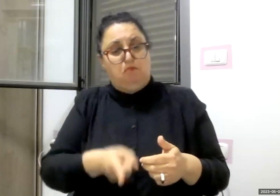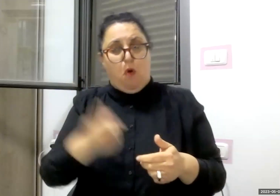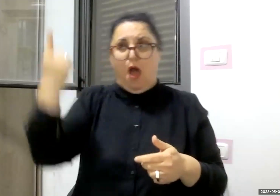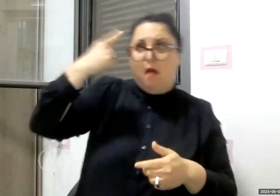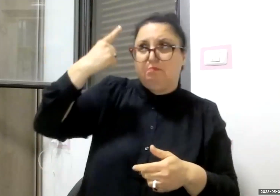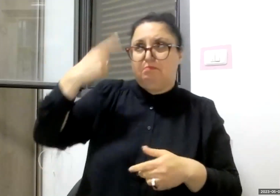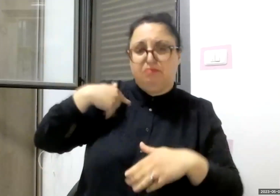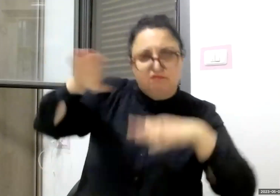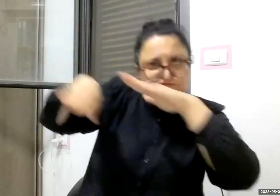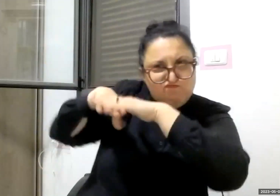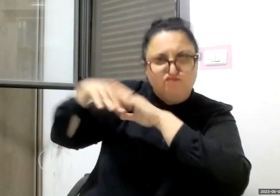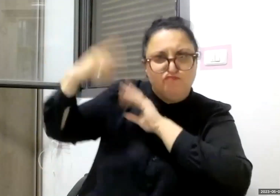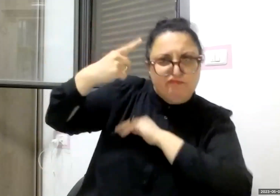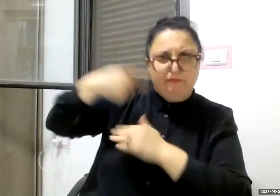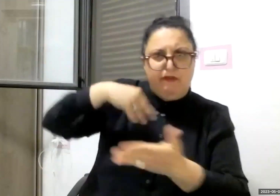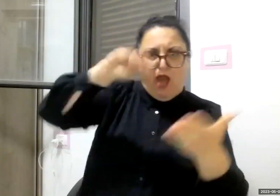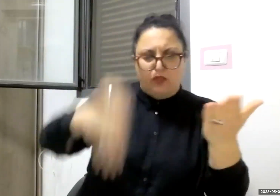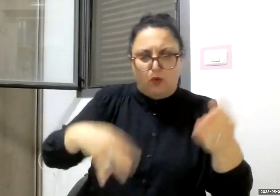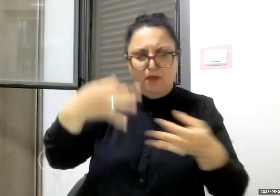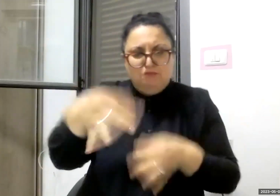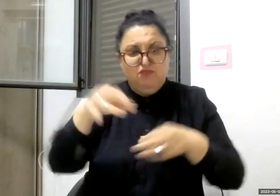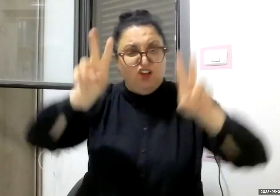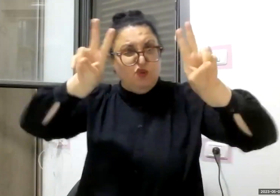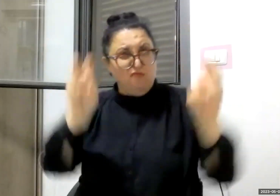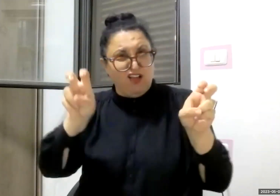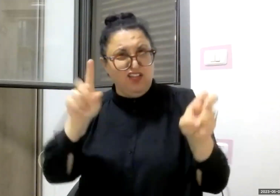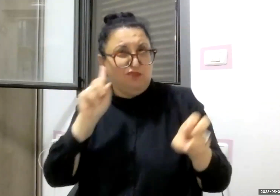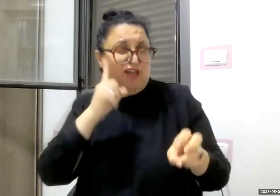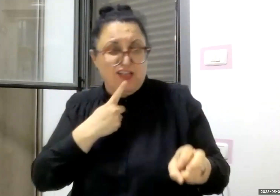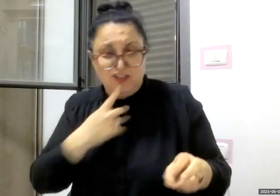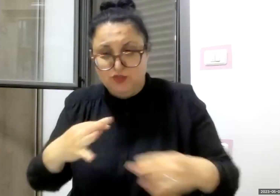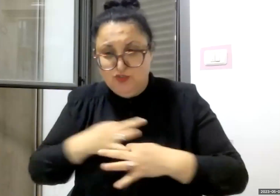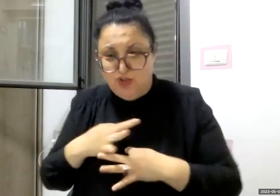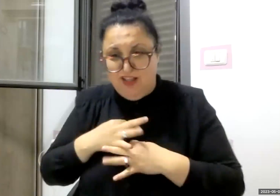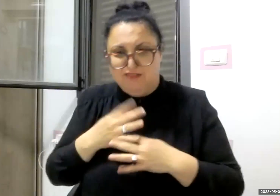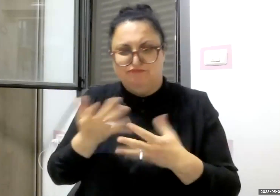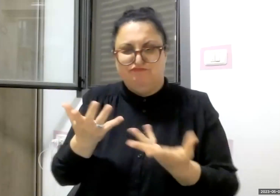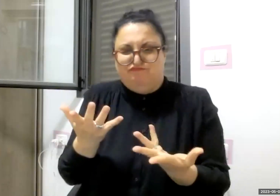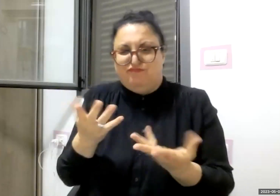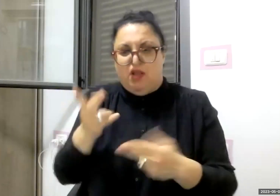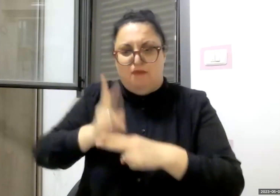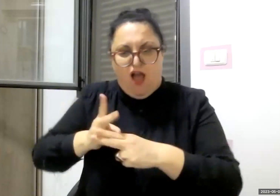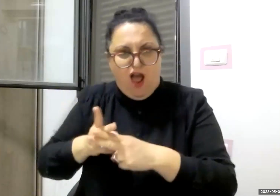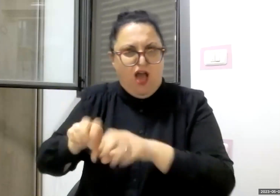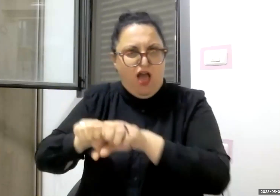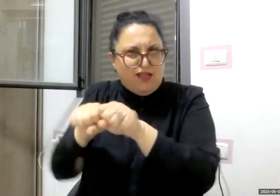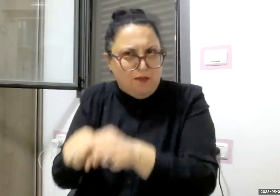אני אמורה להחפיף את עצמי להוראות, ולהחתום על מסמך שמגדיר את החרשות שלי